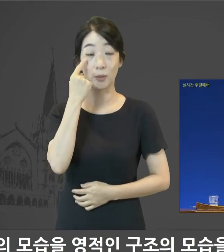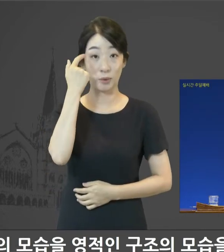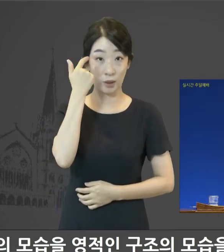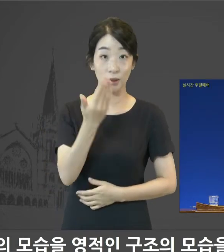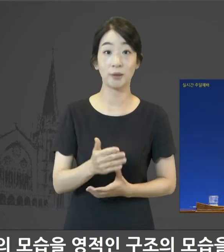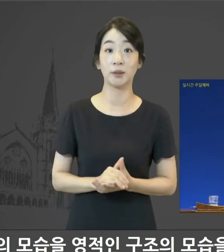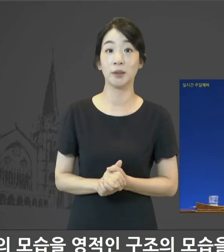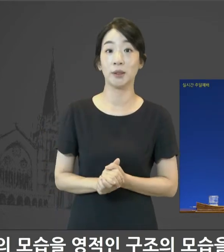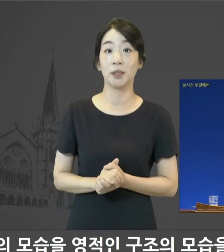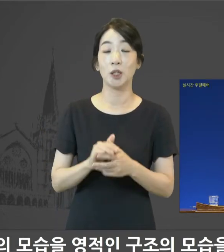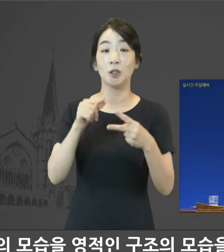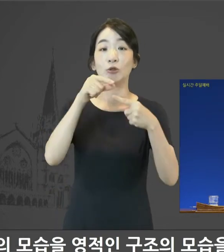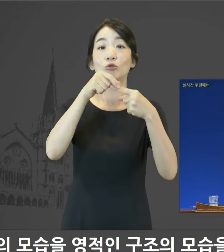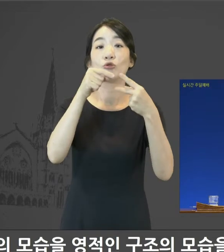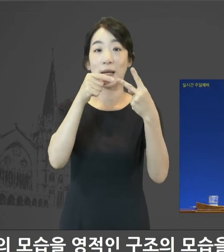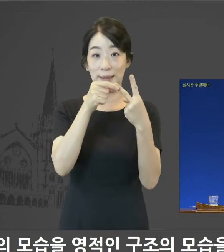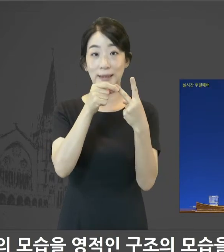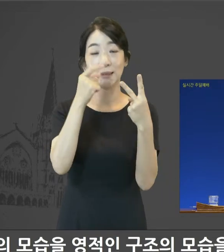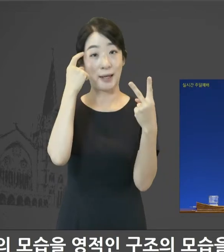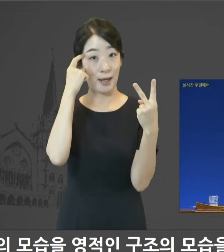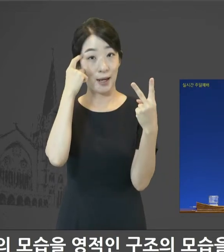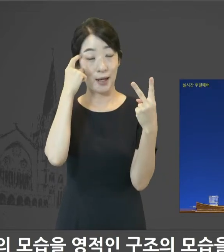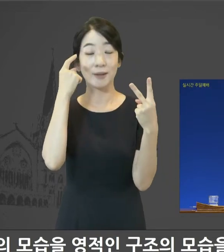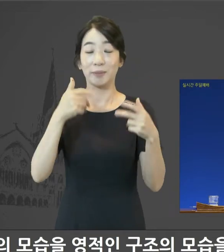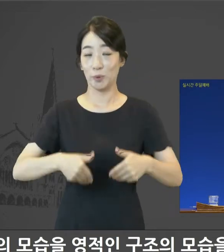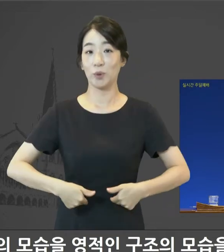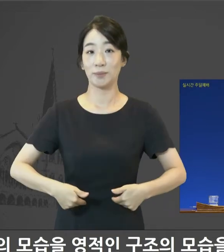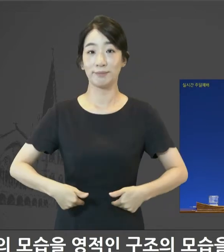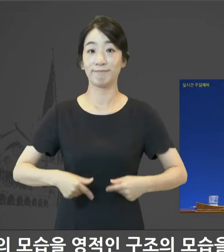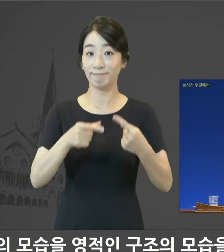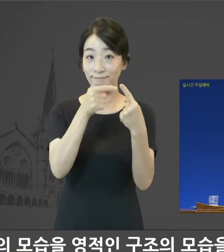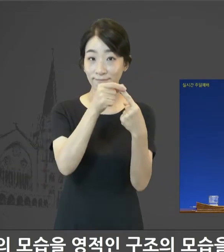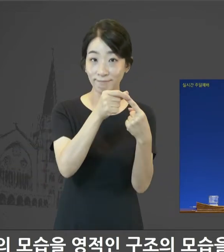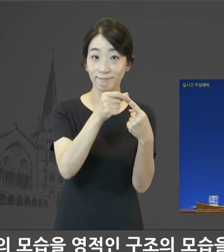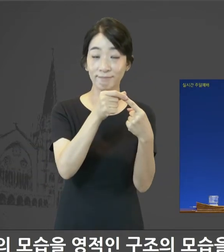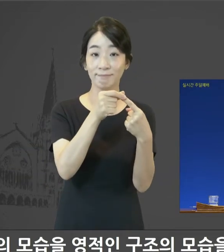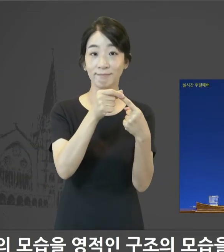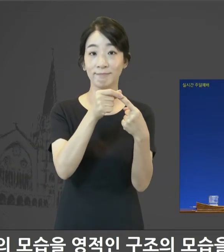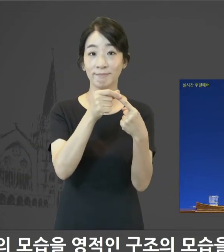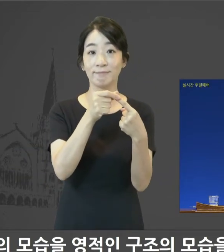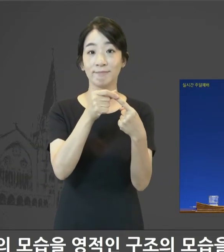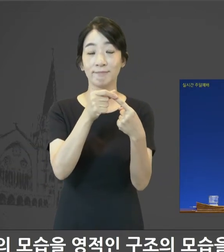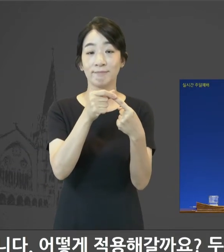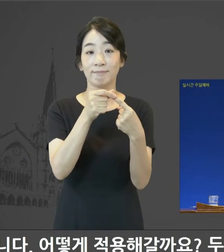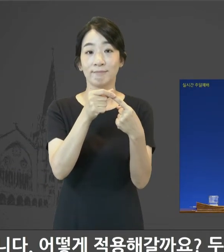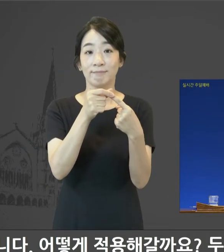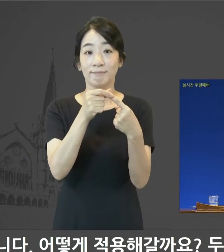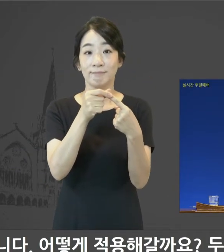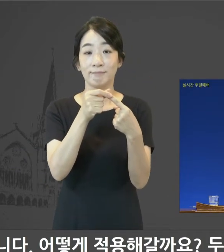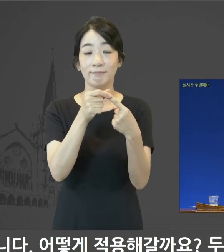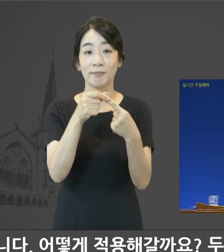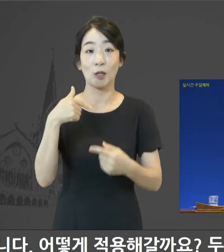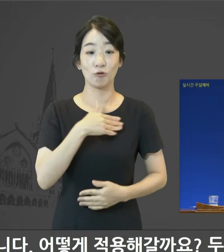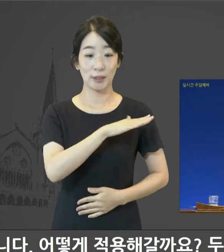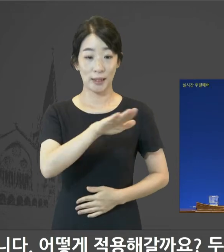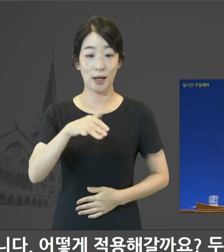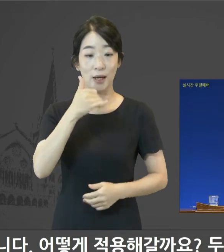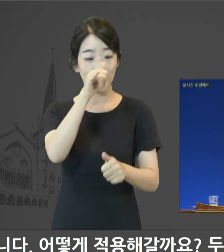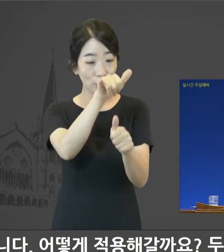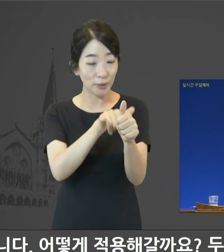두 가지 기대를 가져보셨으면 좋겠습니다. 첫 번째, 이 마음속에 담을 기대는 우리가 섬기는